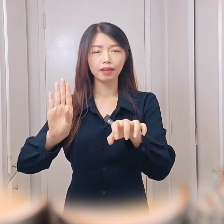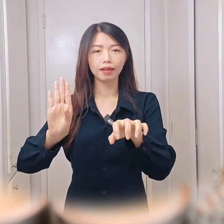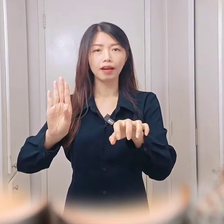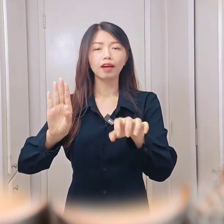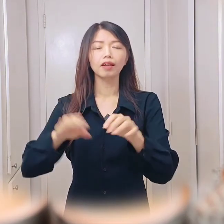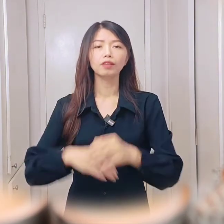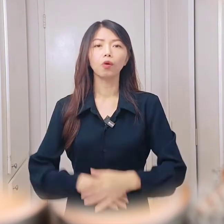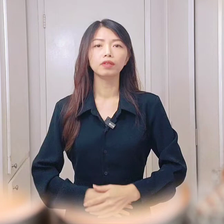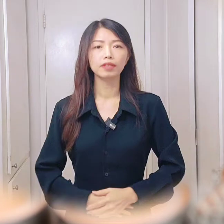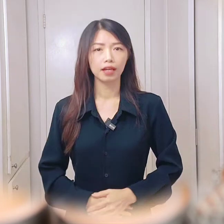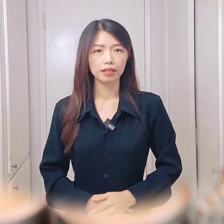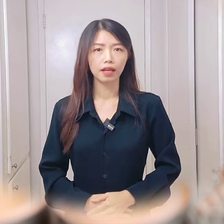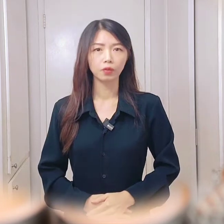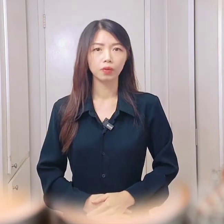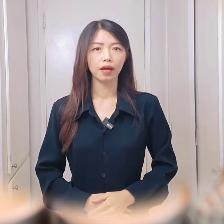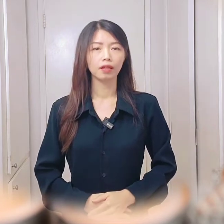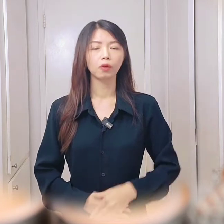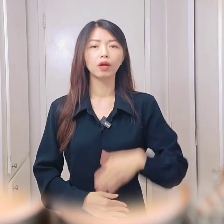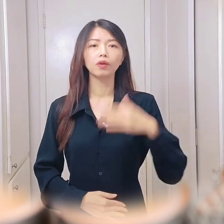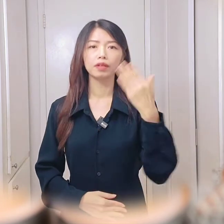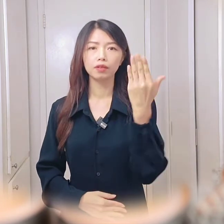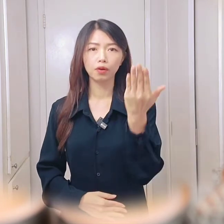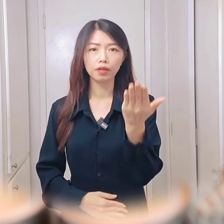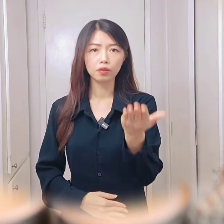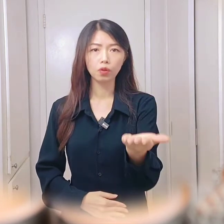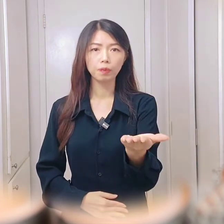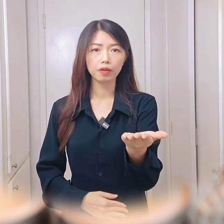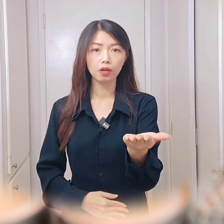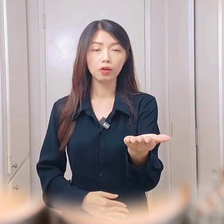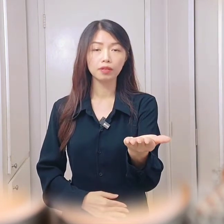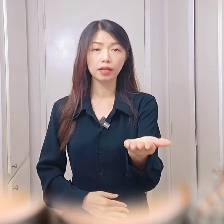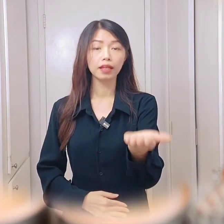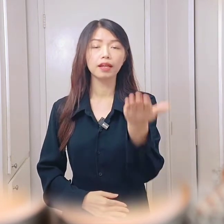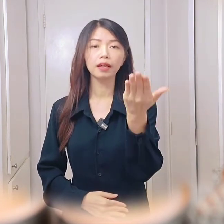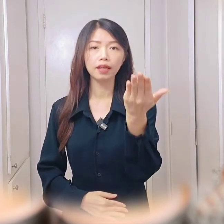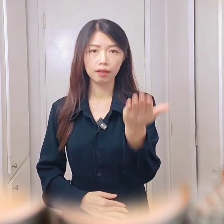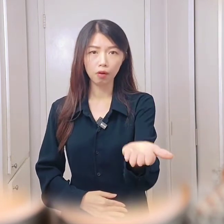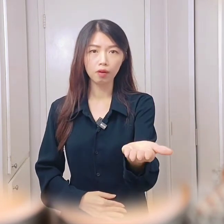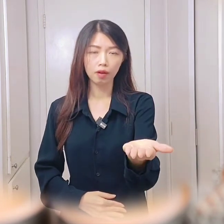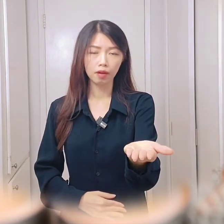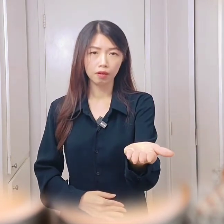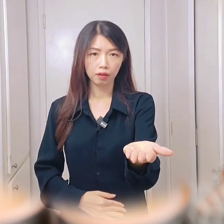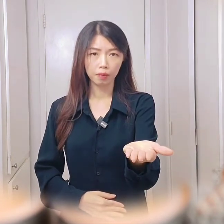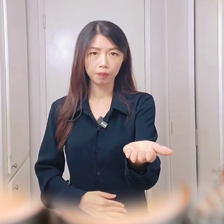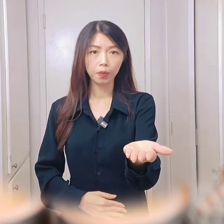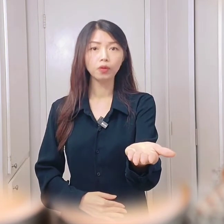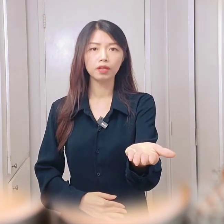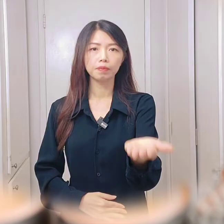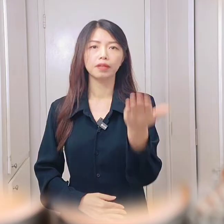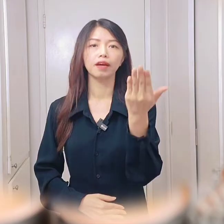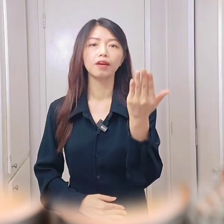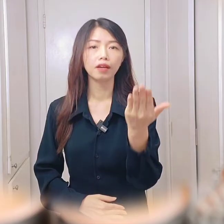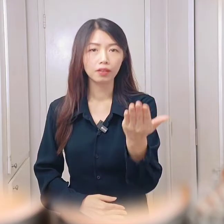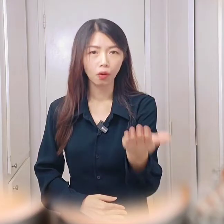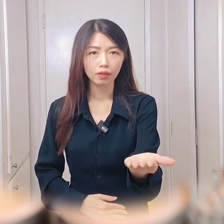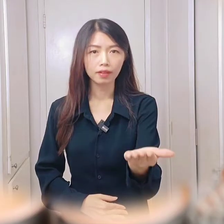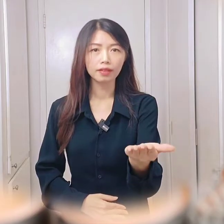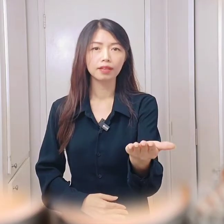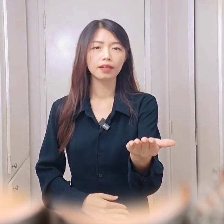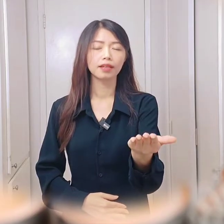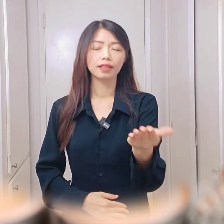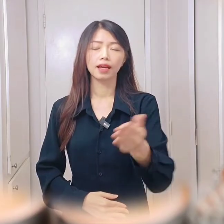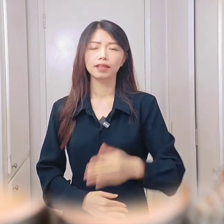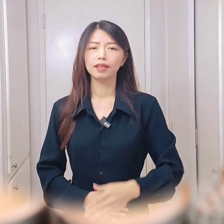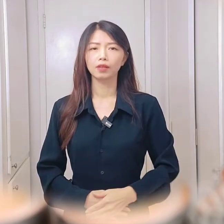베들레헴아 너는 작지 않도다. 너라고 하는 대수어는 손을 펴서 상대를 향해서 이렇게 표현하시면 돼요.